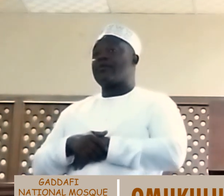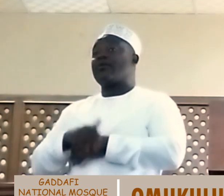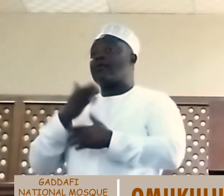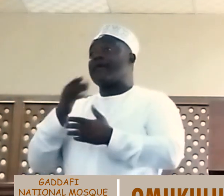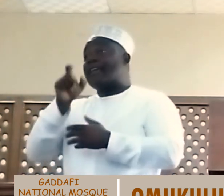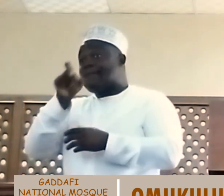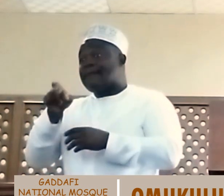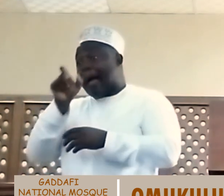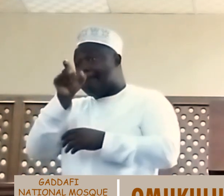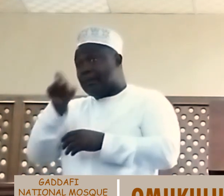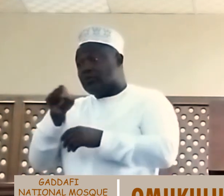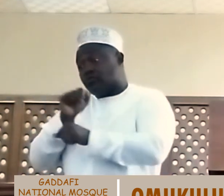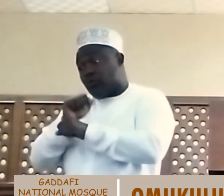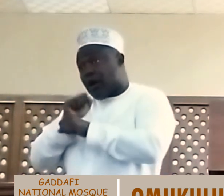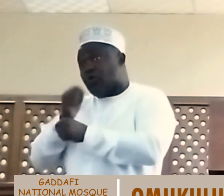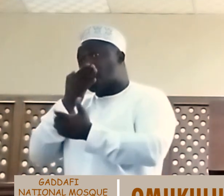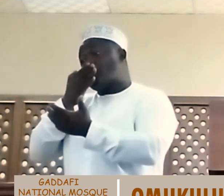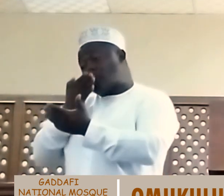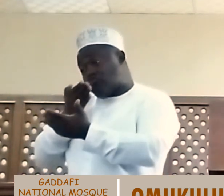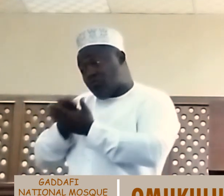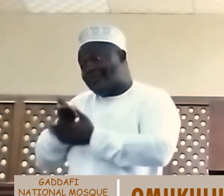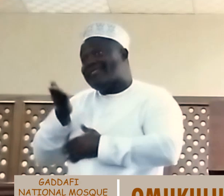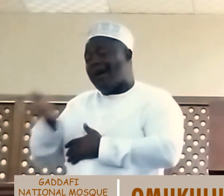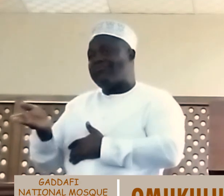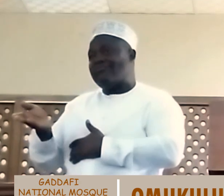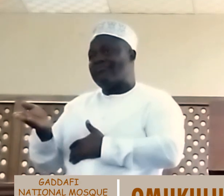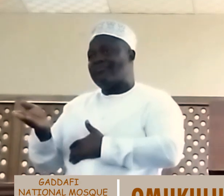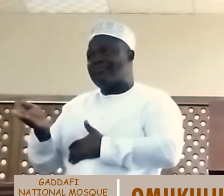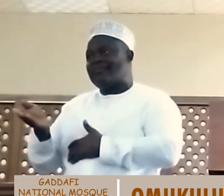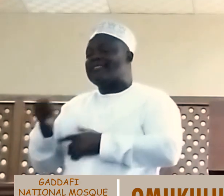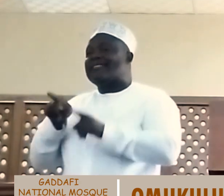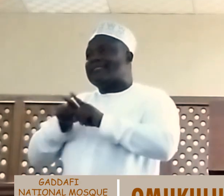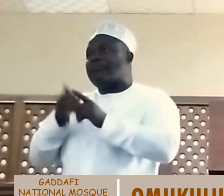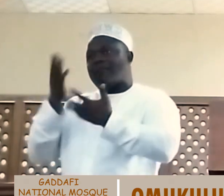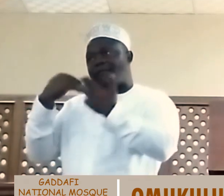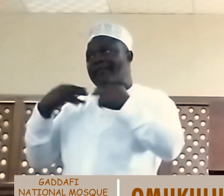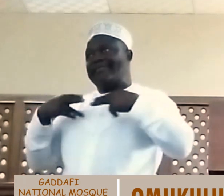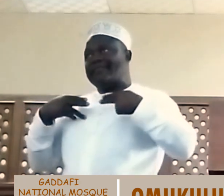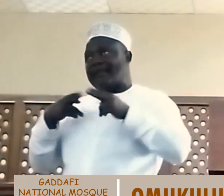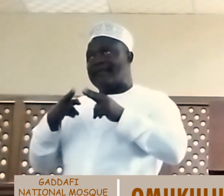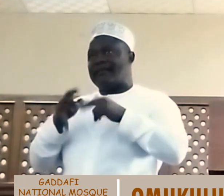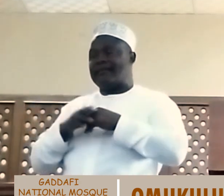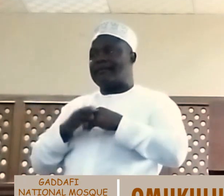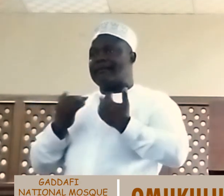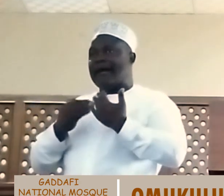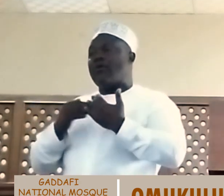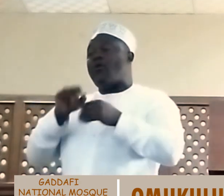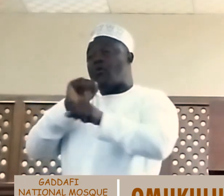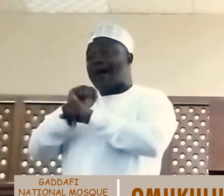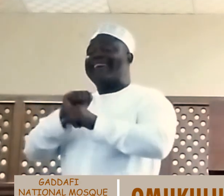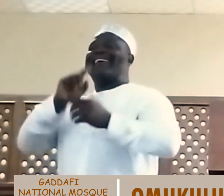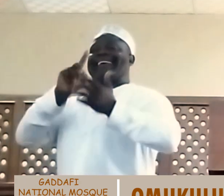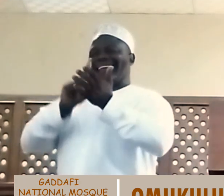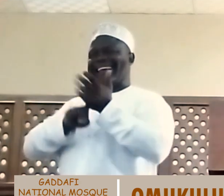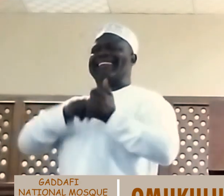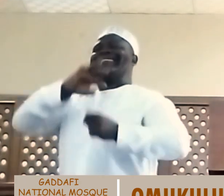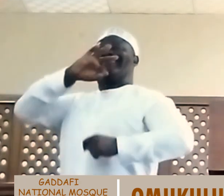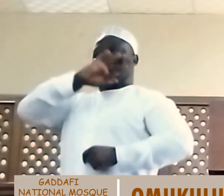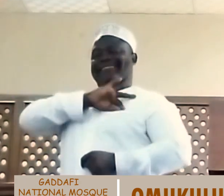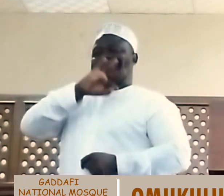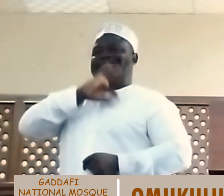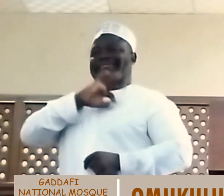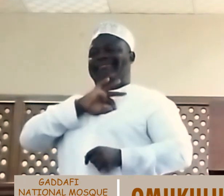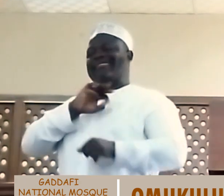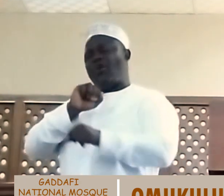omukululo omuntu bw'abanga agulese era nga bwe twatandise kutuba n'okutuusa kaakati, asigala akyafuna empeera